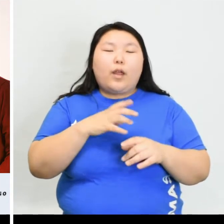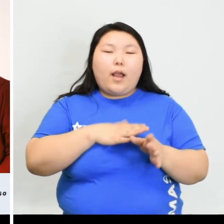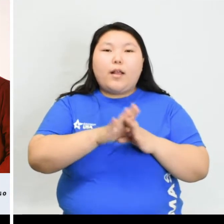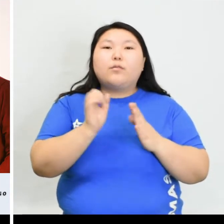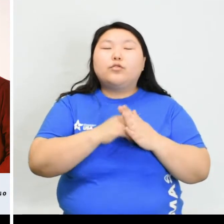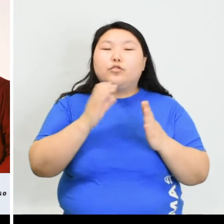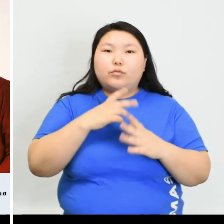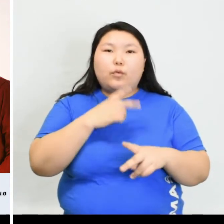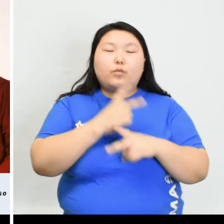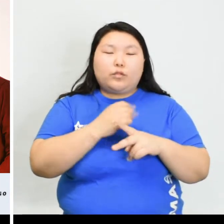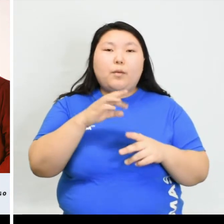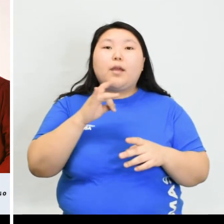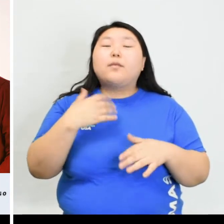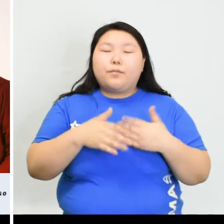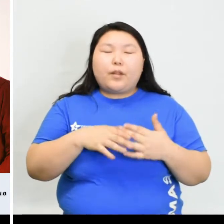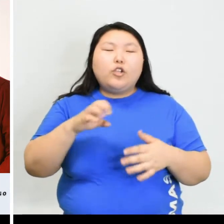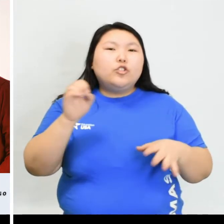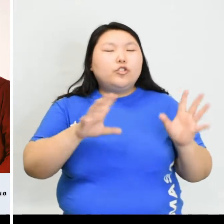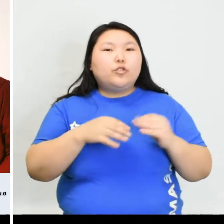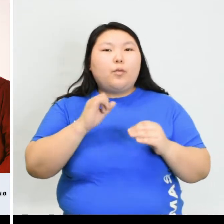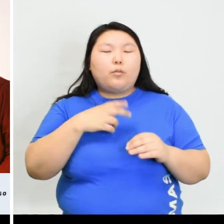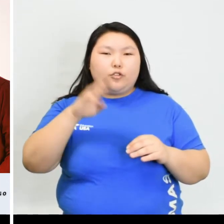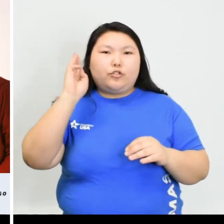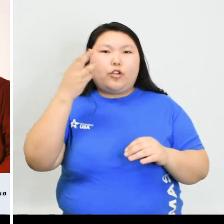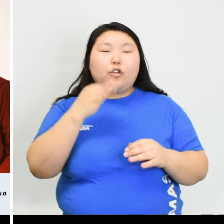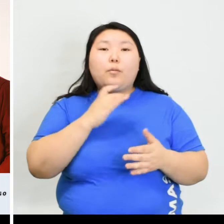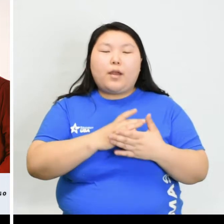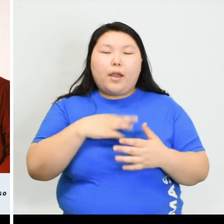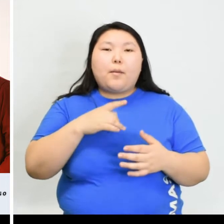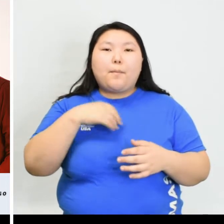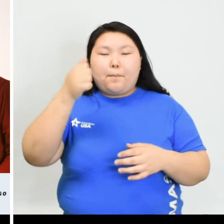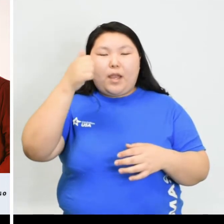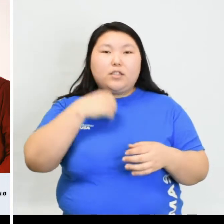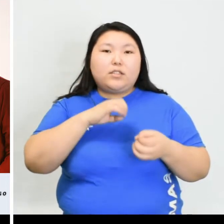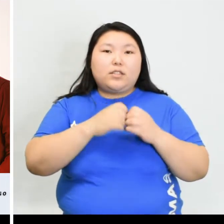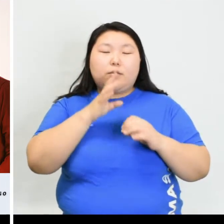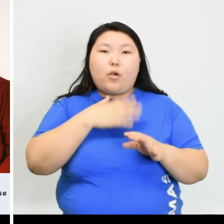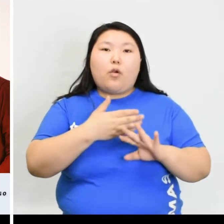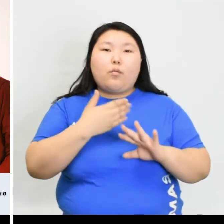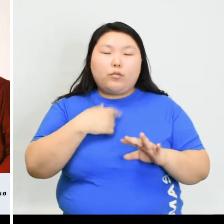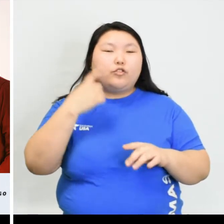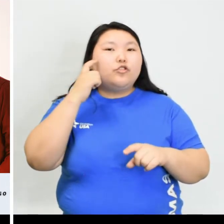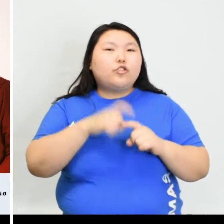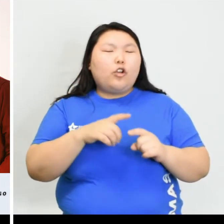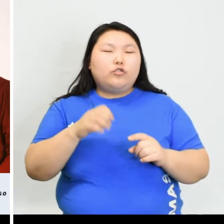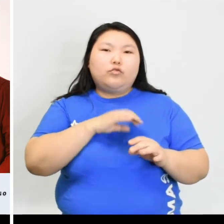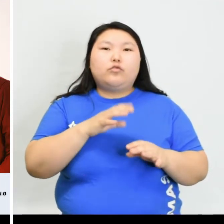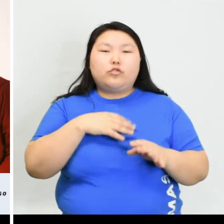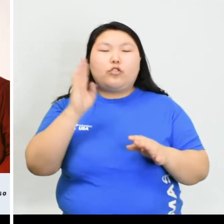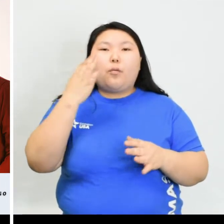байсан хуульч болно гэвэл тэгмээр яв. Ер нь бол тодорхой шүү дээ яг магистрийг хийх юм нь бол зорилго чинь ер нь тодорхой байх